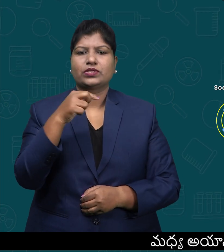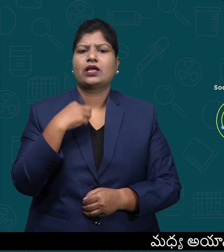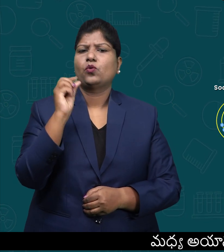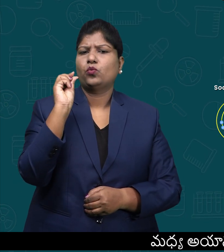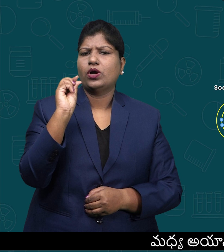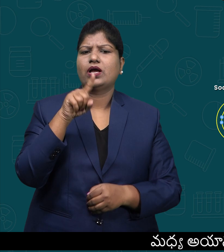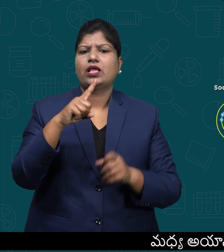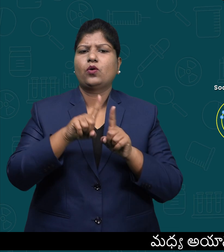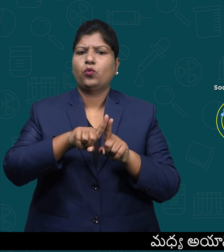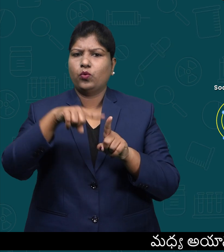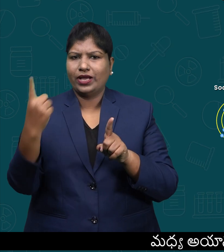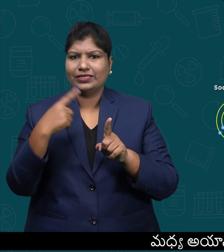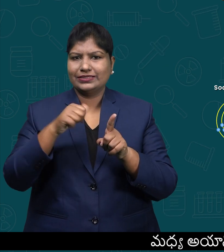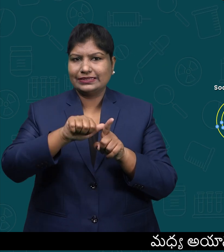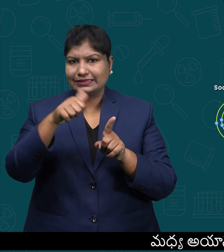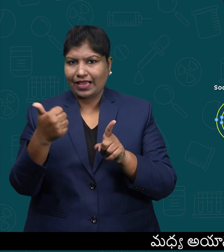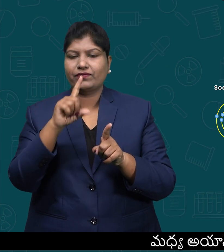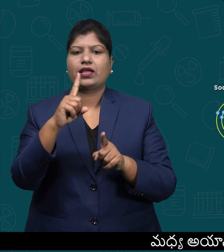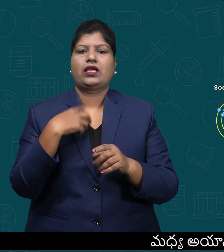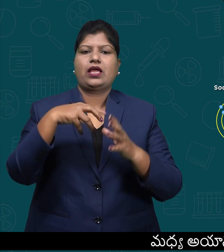అయానిక్ బంధం ఏర్పడుతుంది.